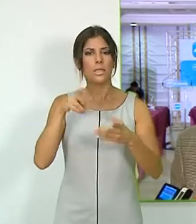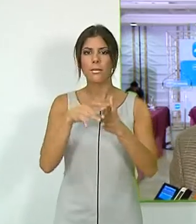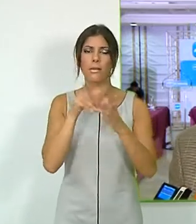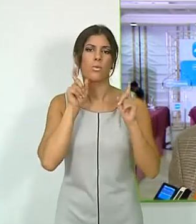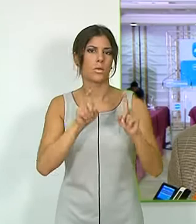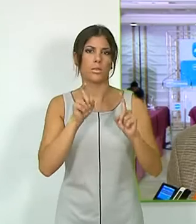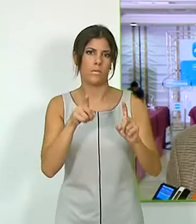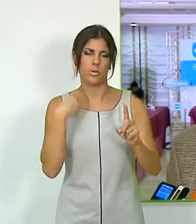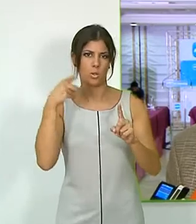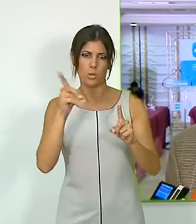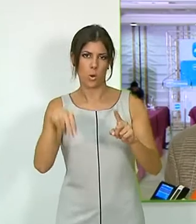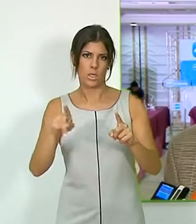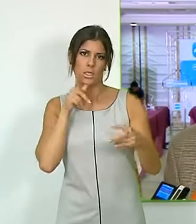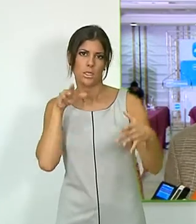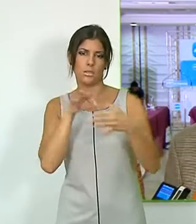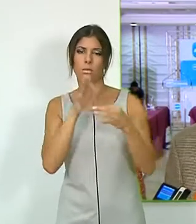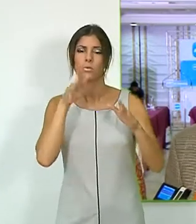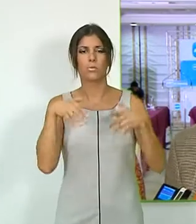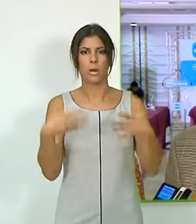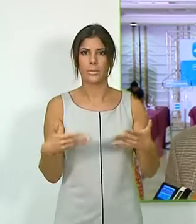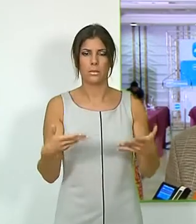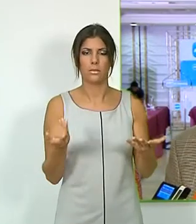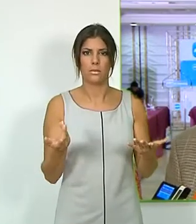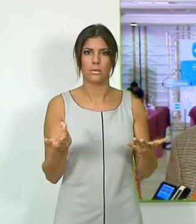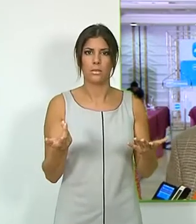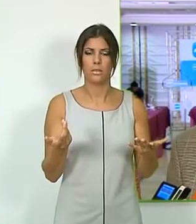calidad educativa que no está en consonancia con lo que hoy